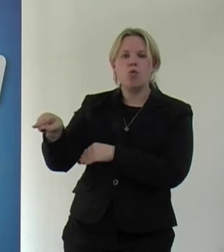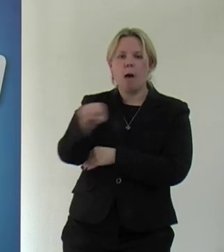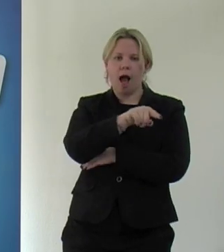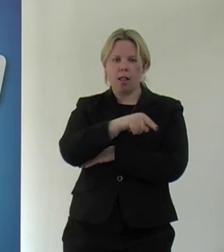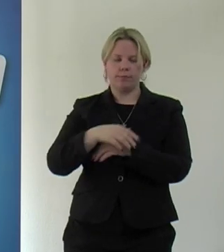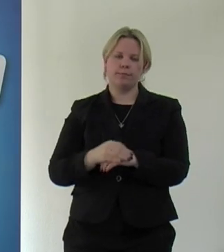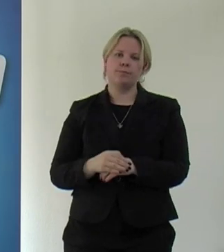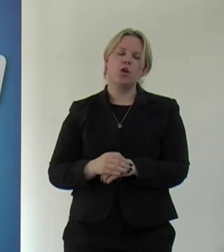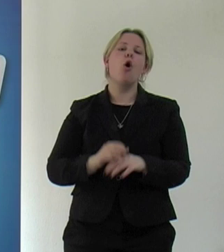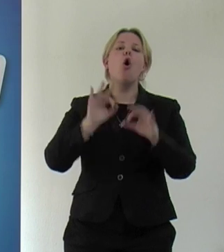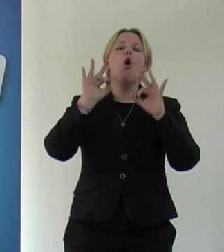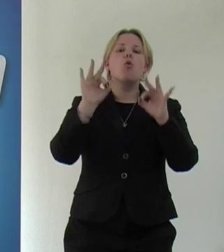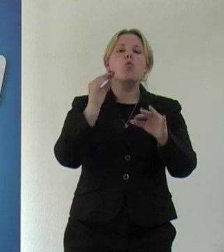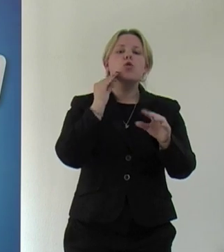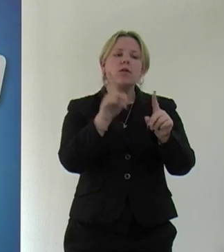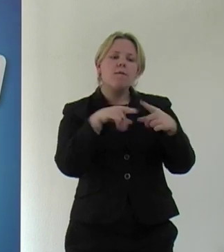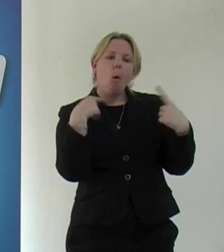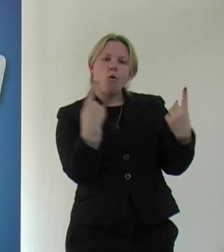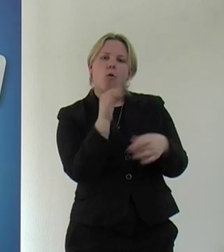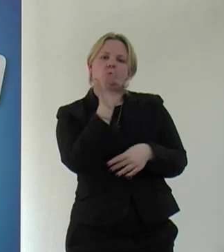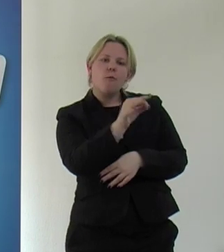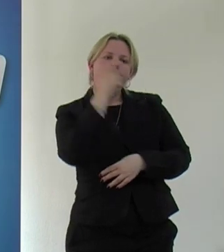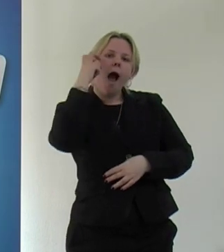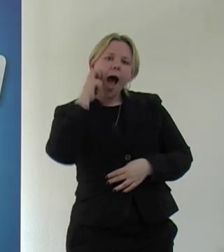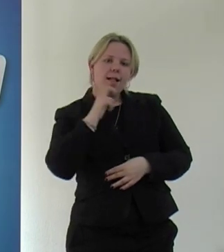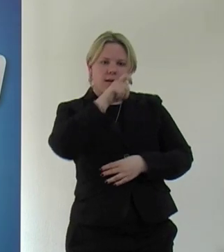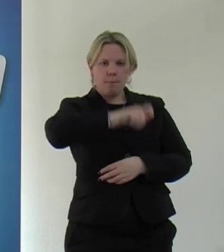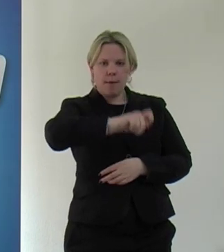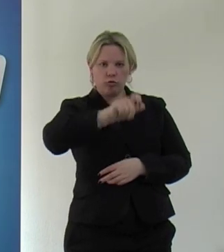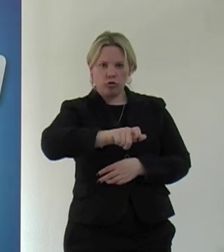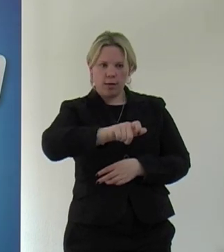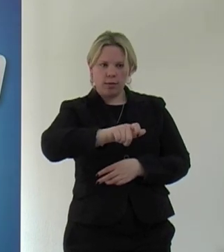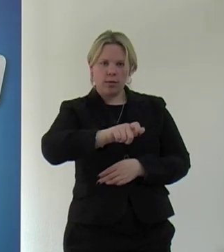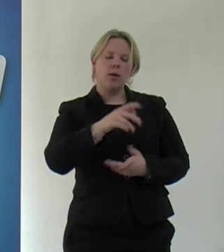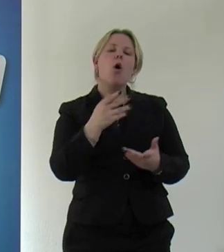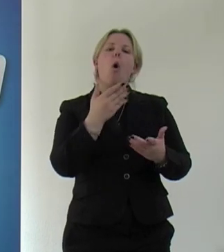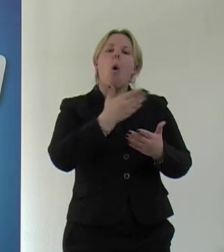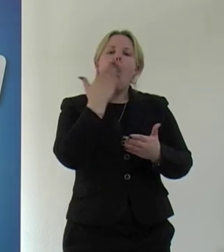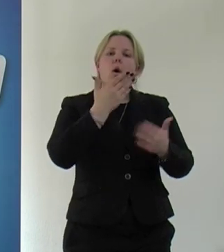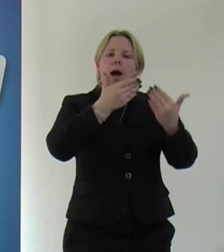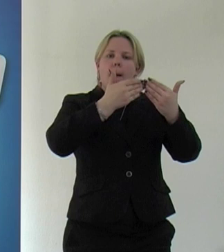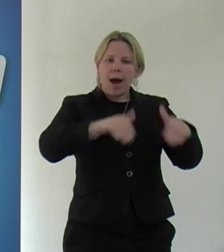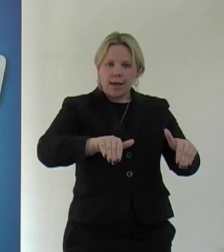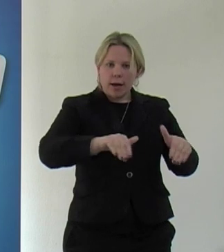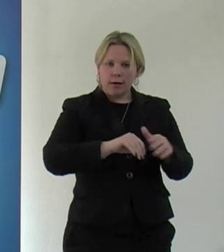Im eigenen Stadtteil und ohne Barrieren. Die Wohnungen dürfen nicht zu teuer sein.